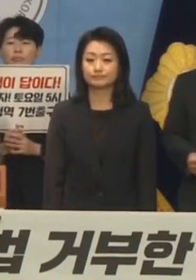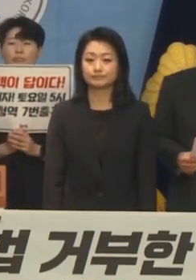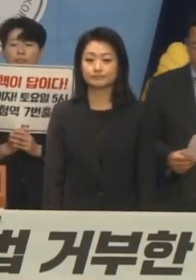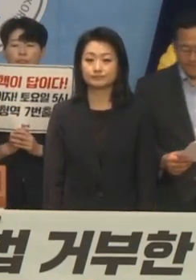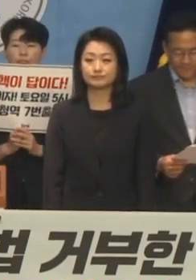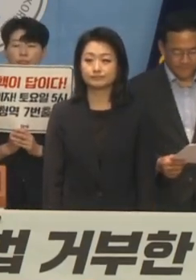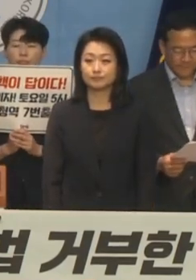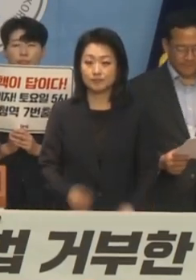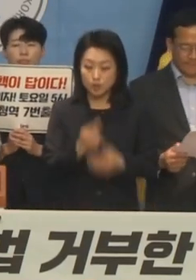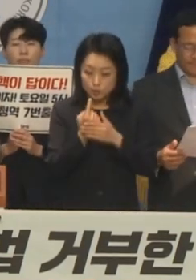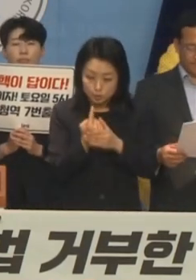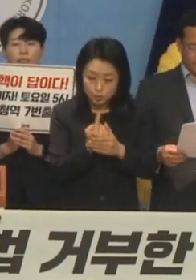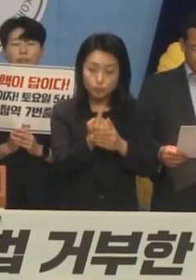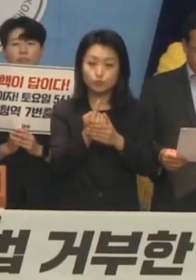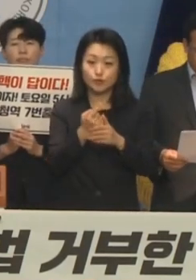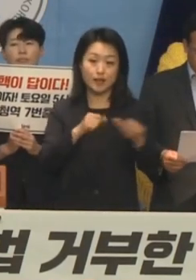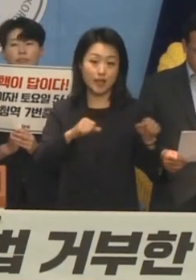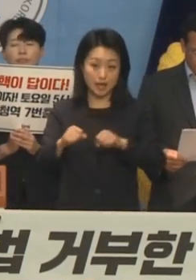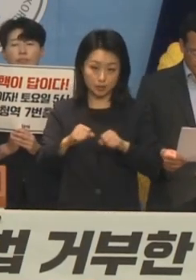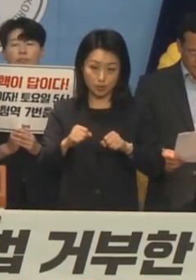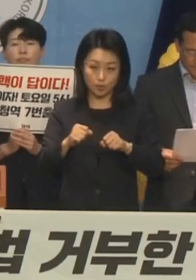네, 촛불행동 공동대표 구봉기입니다.